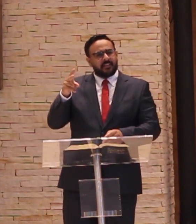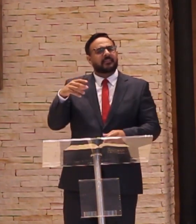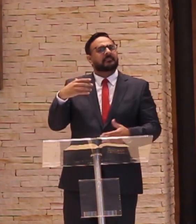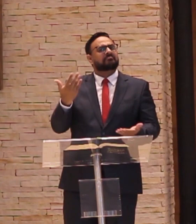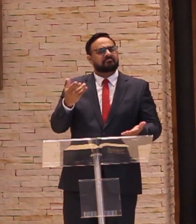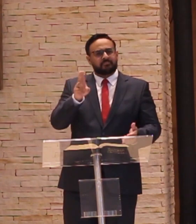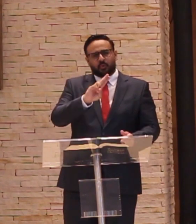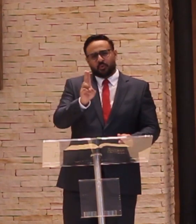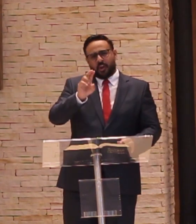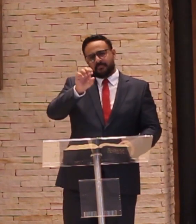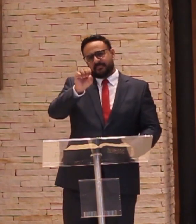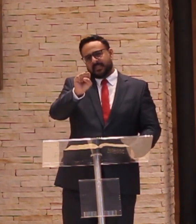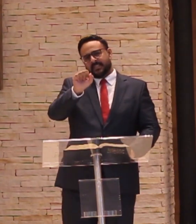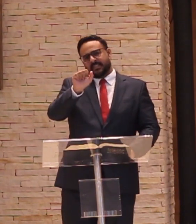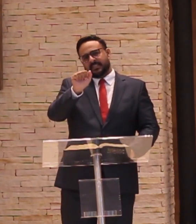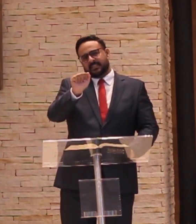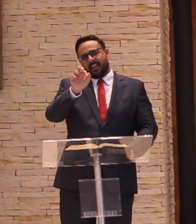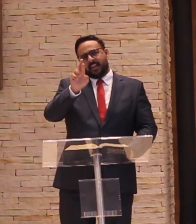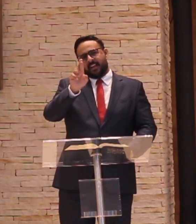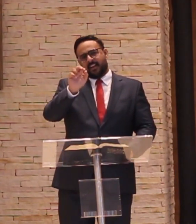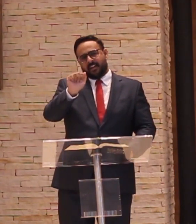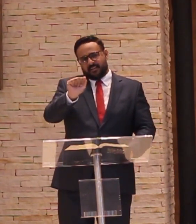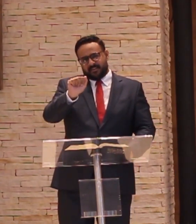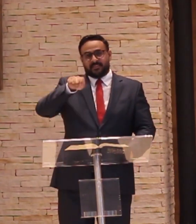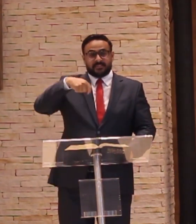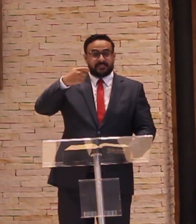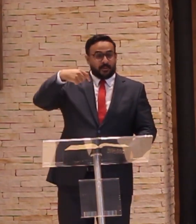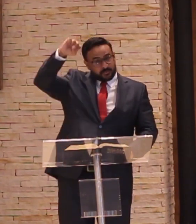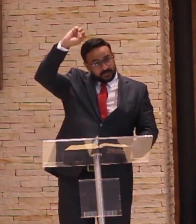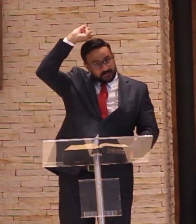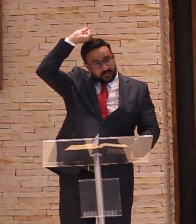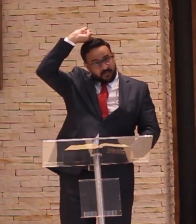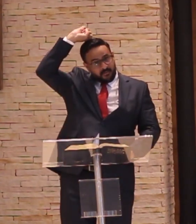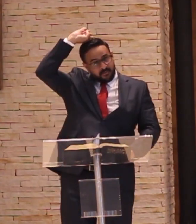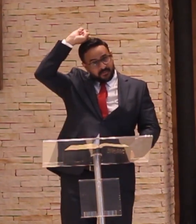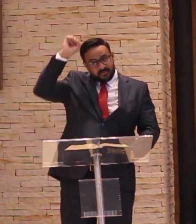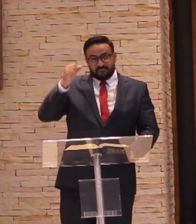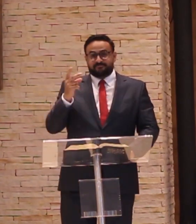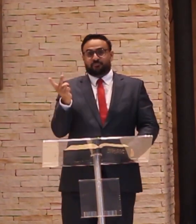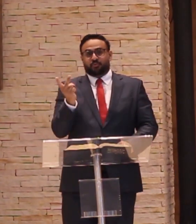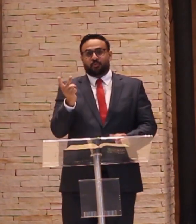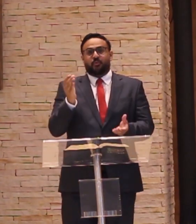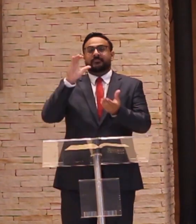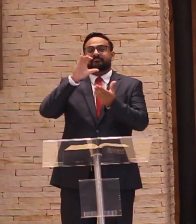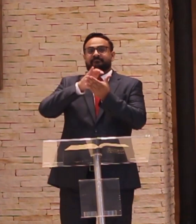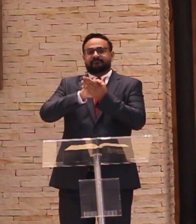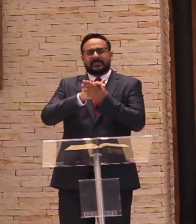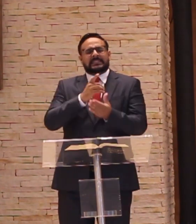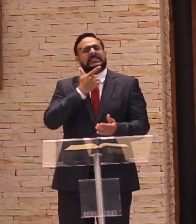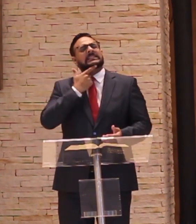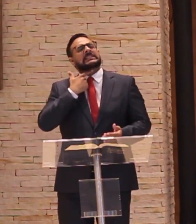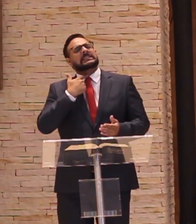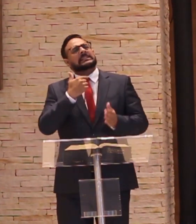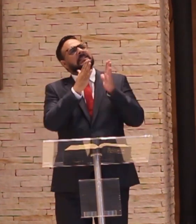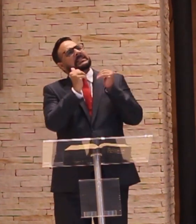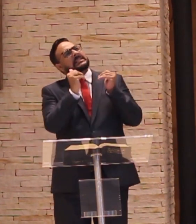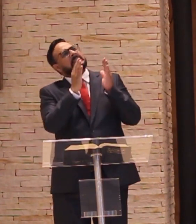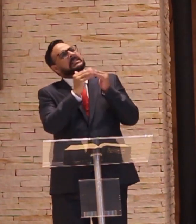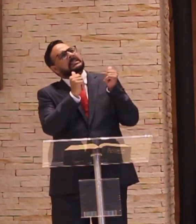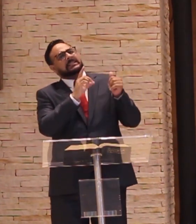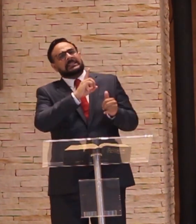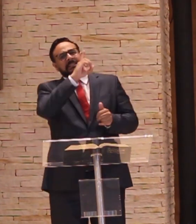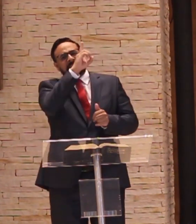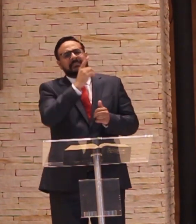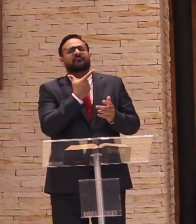Então, Abraão era casado com uma mulher chamada Sara, cujo sinal pessoal é este. Os dois eram